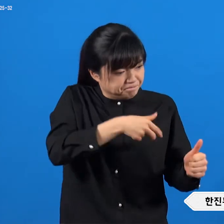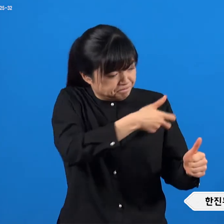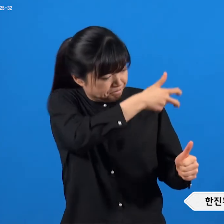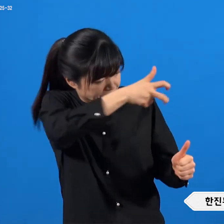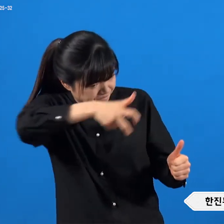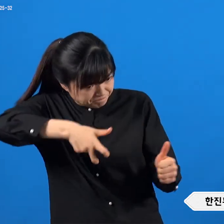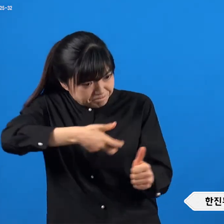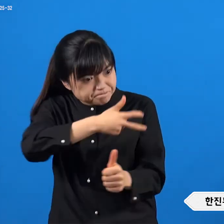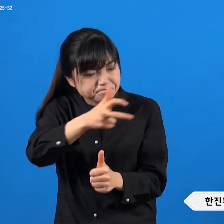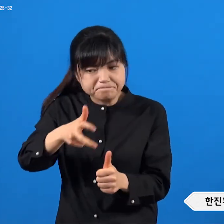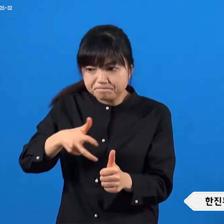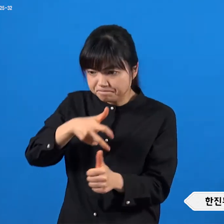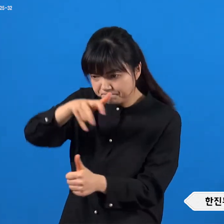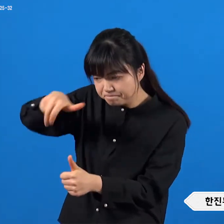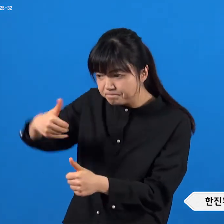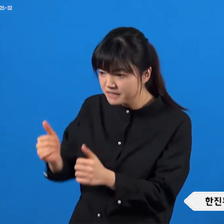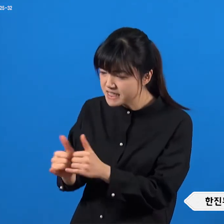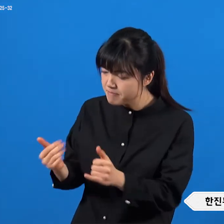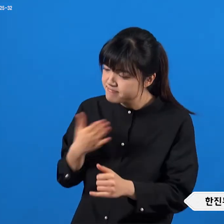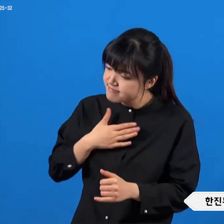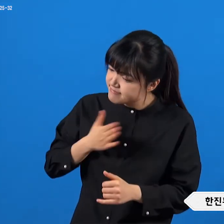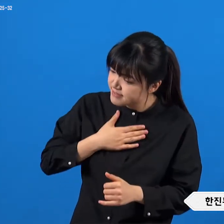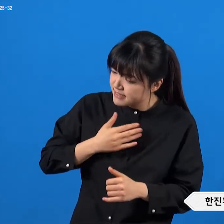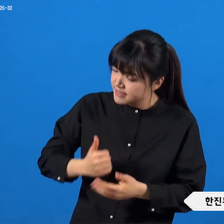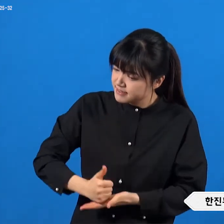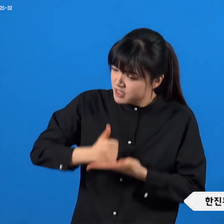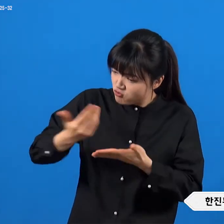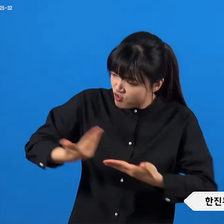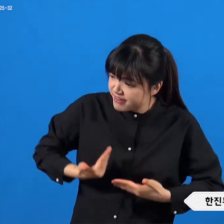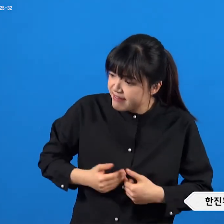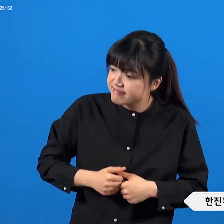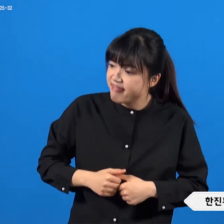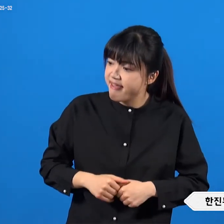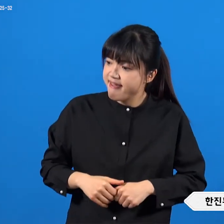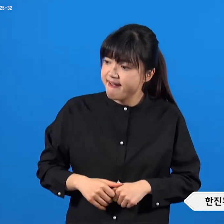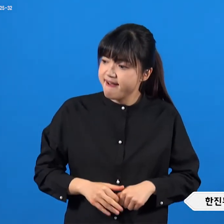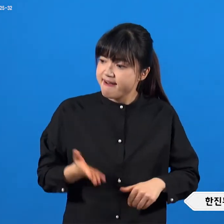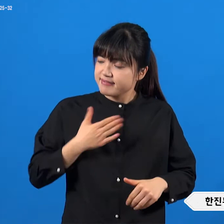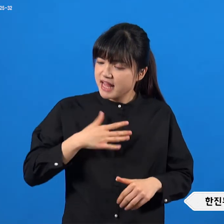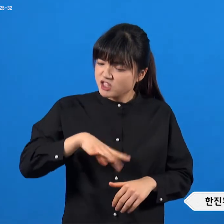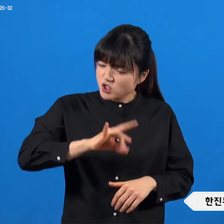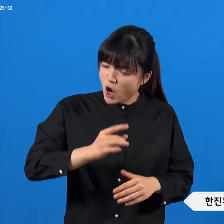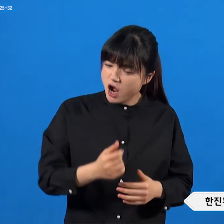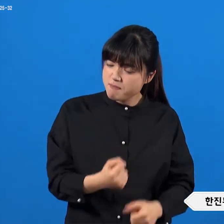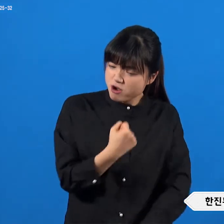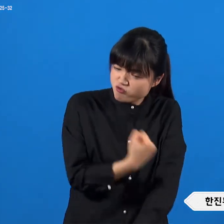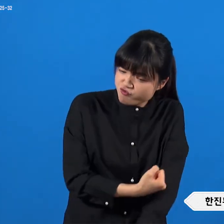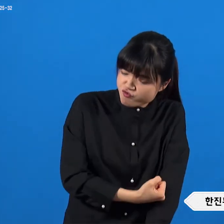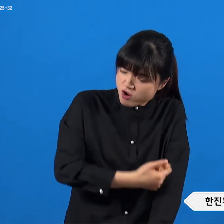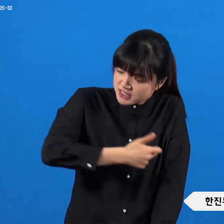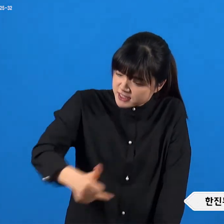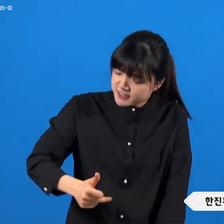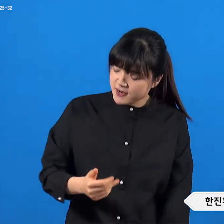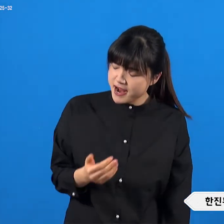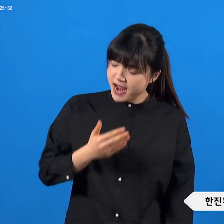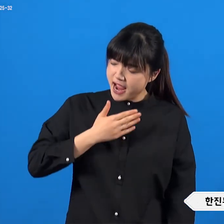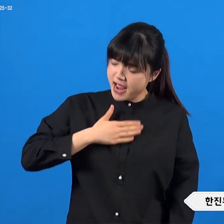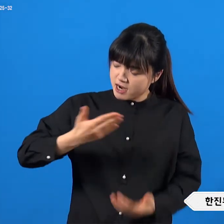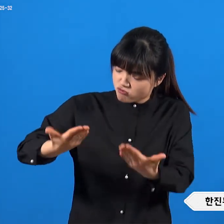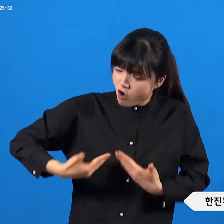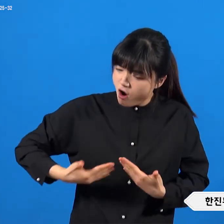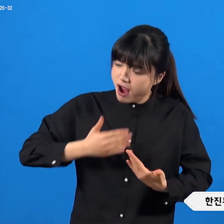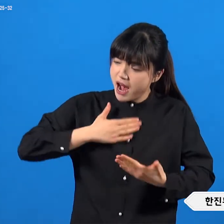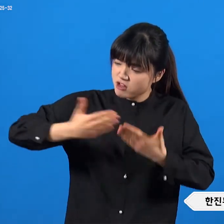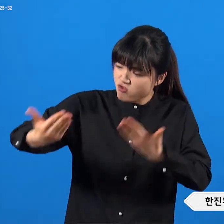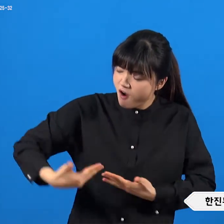때문입니다. 사람들이 내 공을 알고 있나 없나, 내가 초창기 때 어떻게 했는지 알고 있나 없나